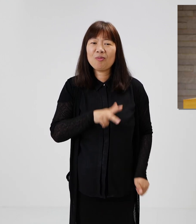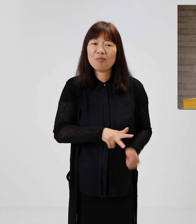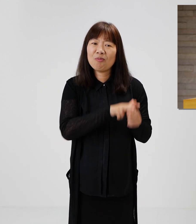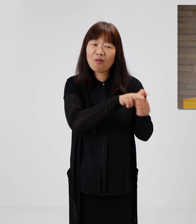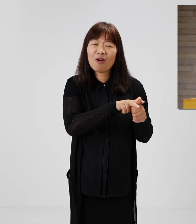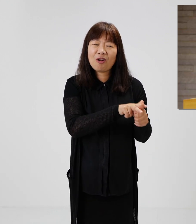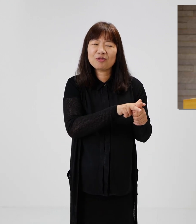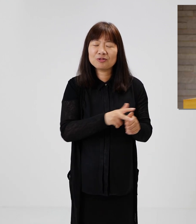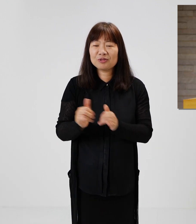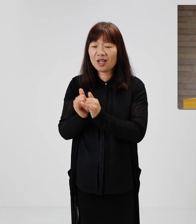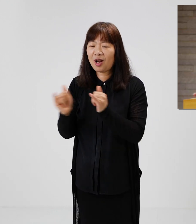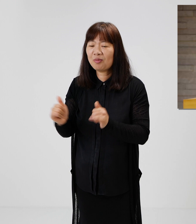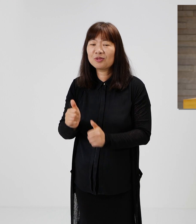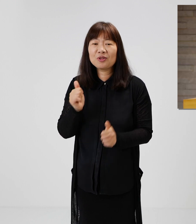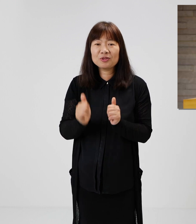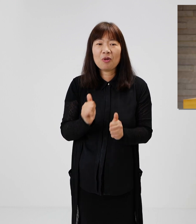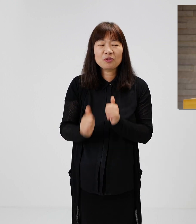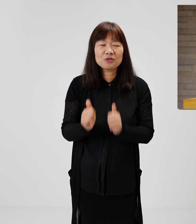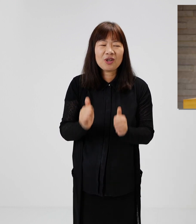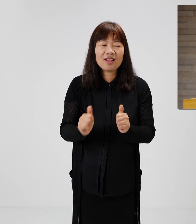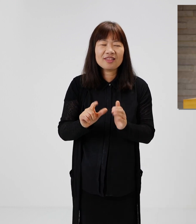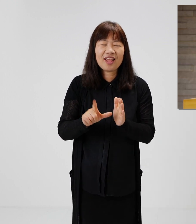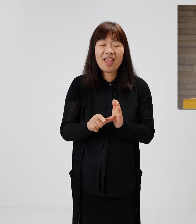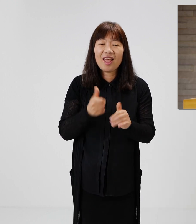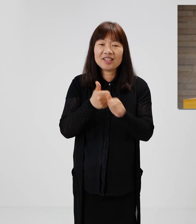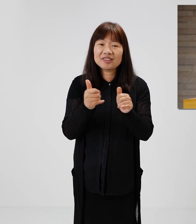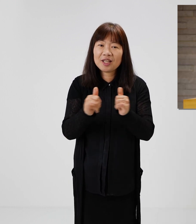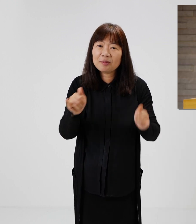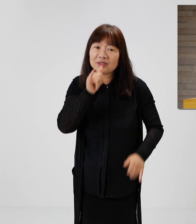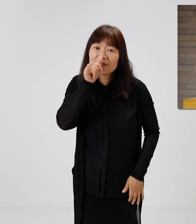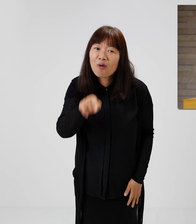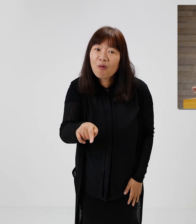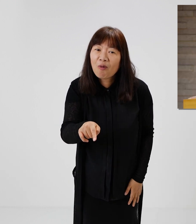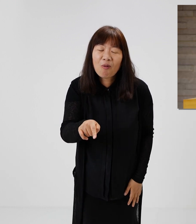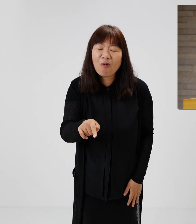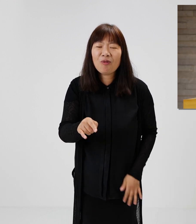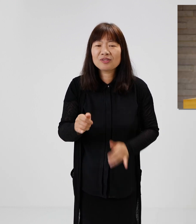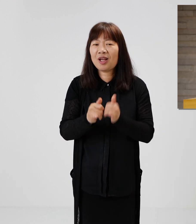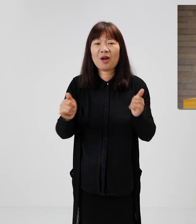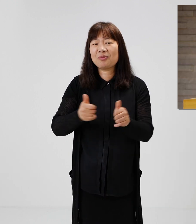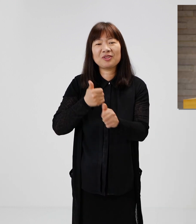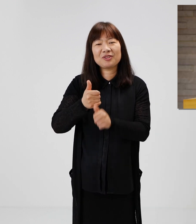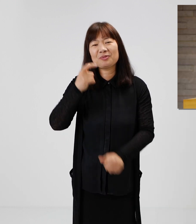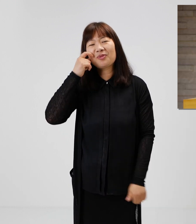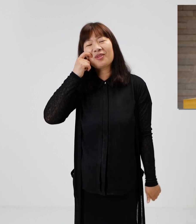말하고 경주를 하면 이길 사람 있겠어요, 여기서? 이길 사람 없어요.